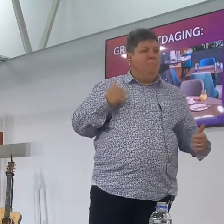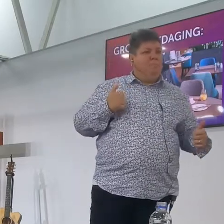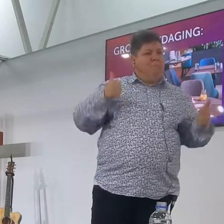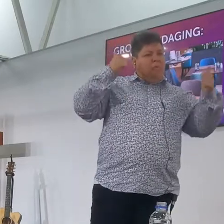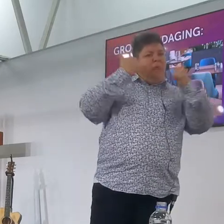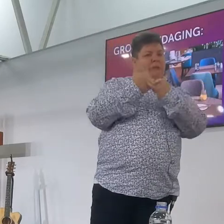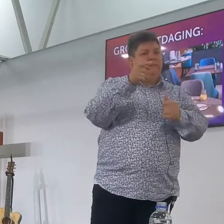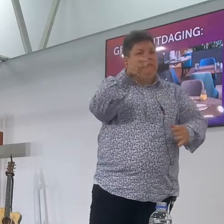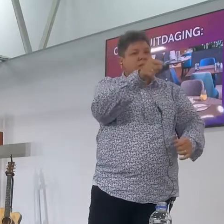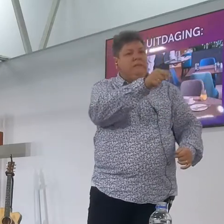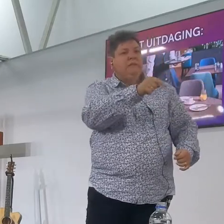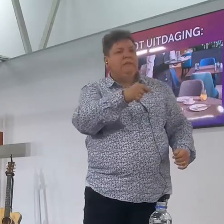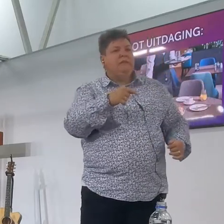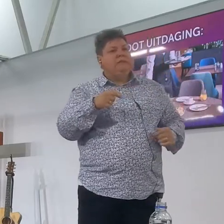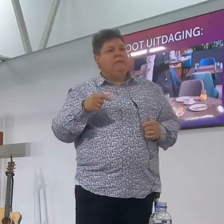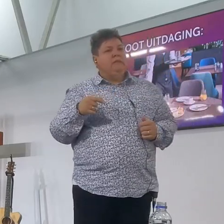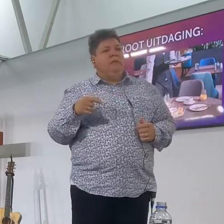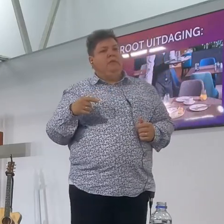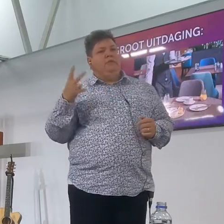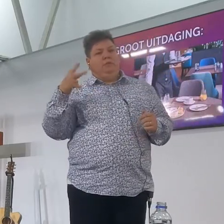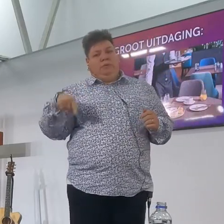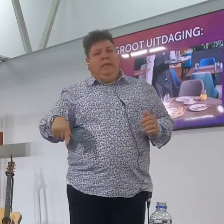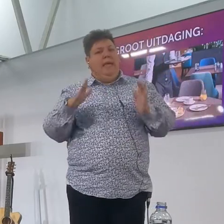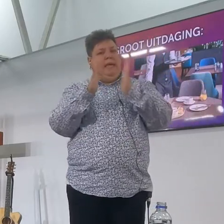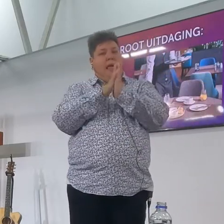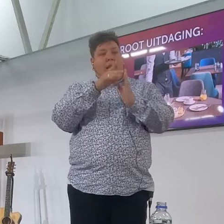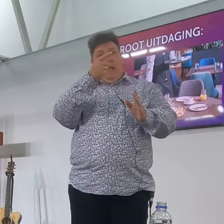mos nou 'n kliënt. Dan moet alles daarom hier reg loop,